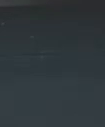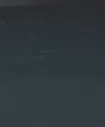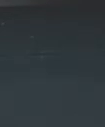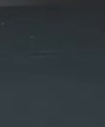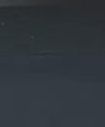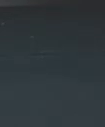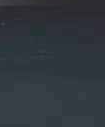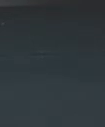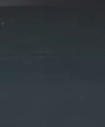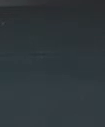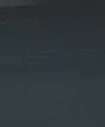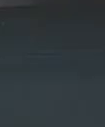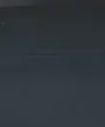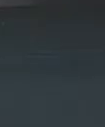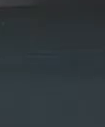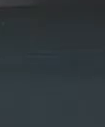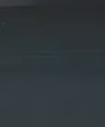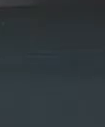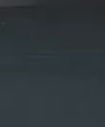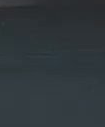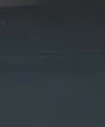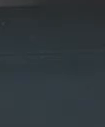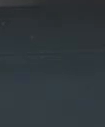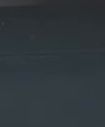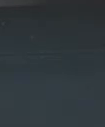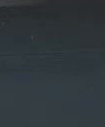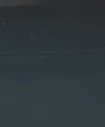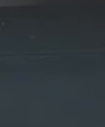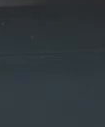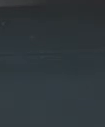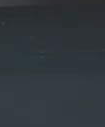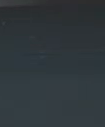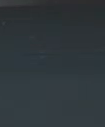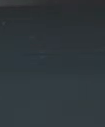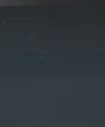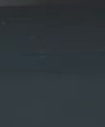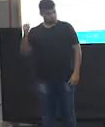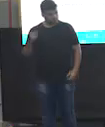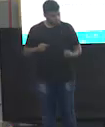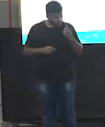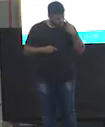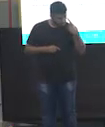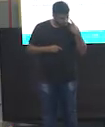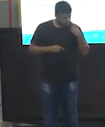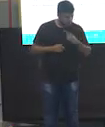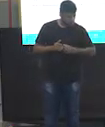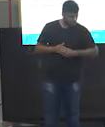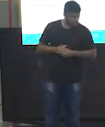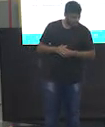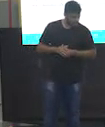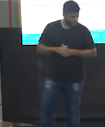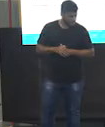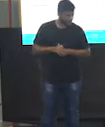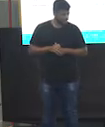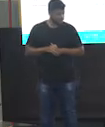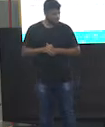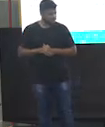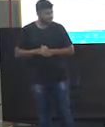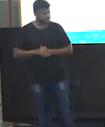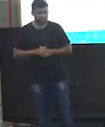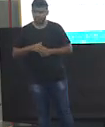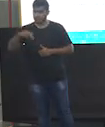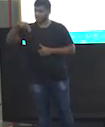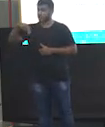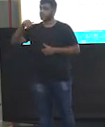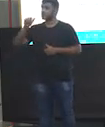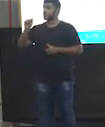sódio, NaOH, vocês estão vendo OH. Vocês estão vendo OH, isso é uma base. Quem está com o seu papezinho,